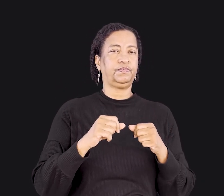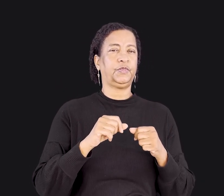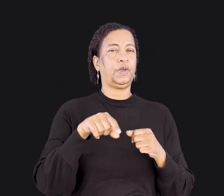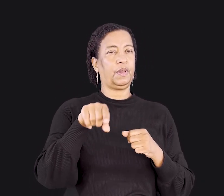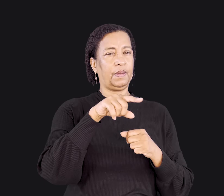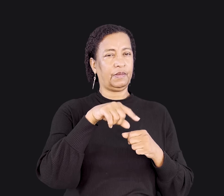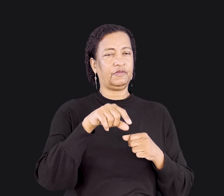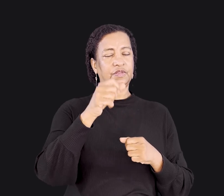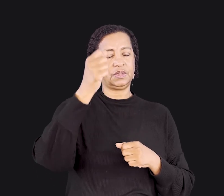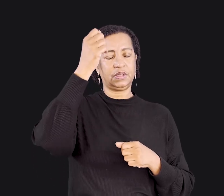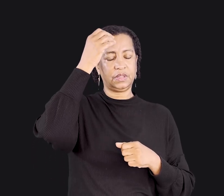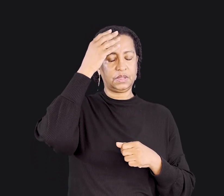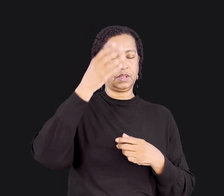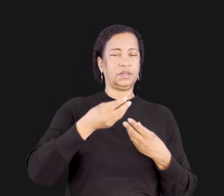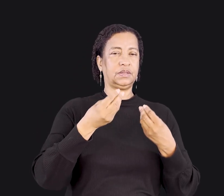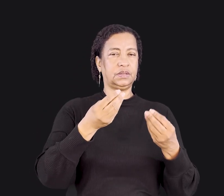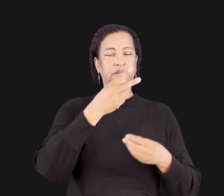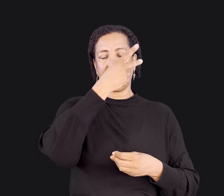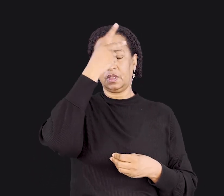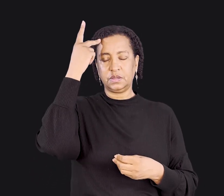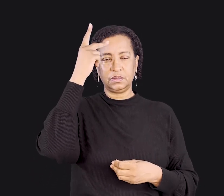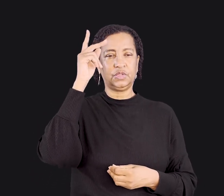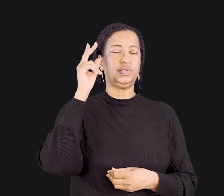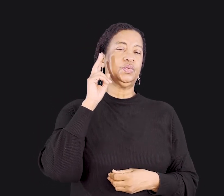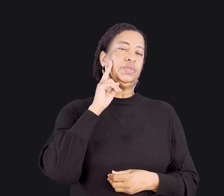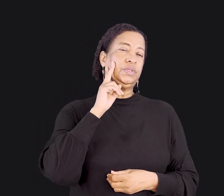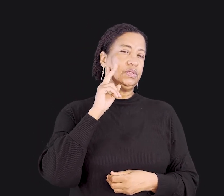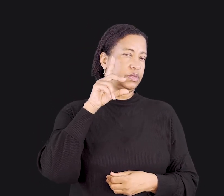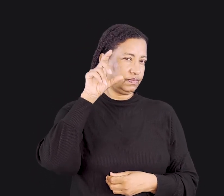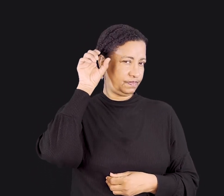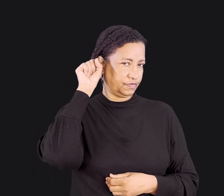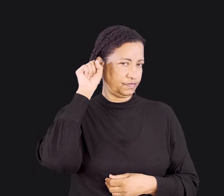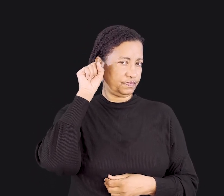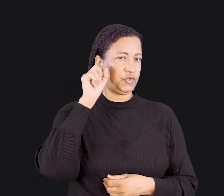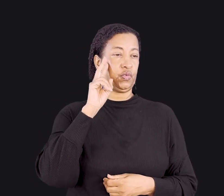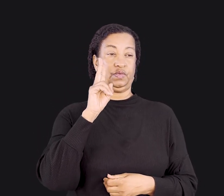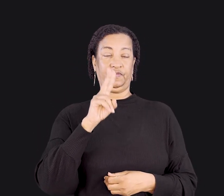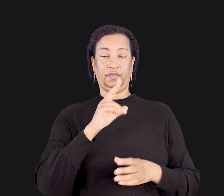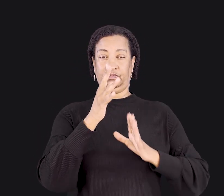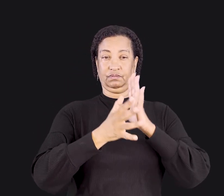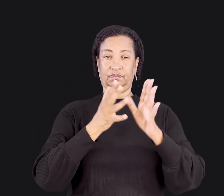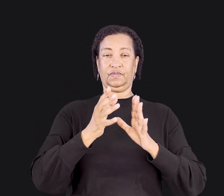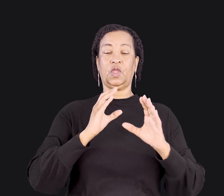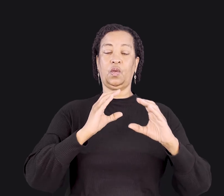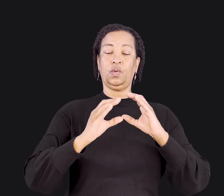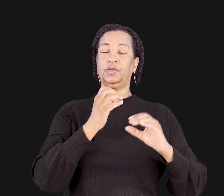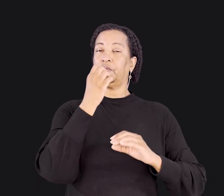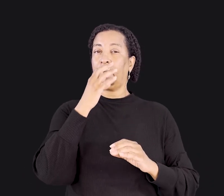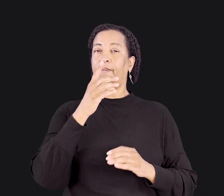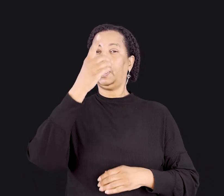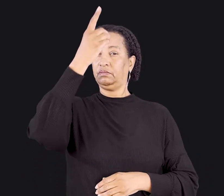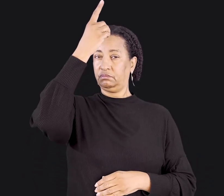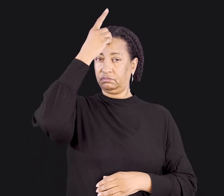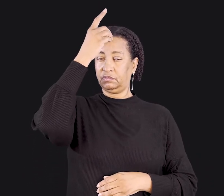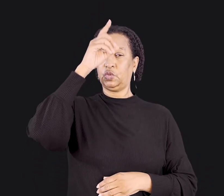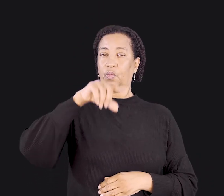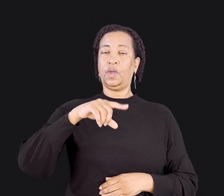que conceda graça aos que a ouvem. Comunicar-se bem é um dom e é através da comunicação que temos oportunidade